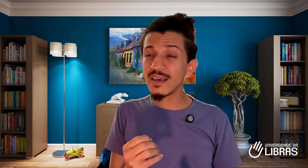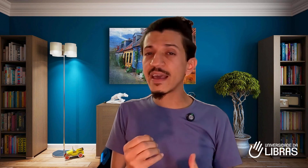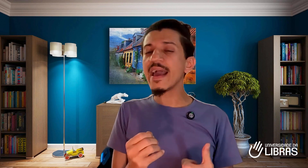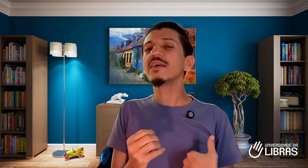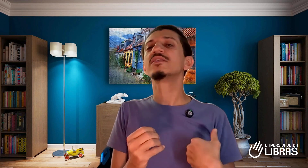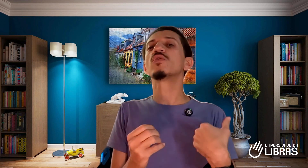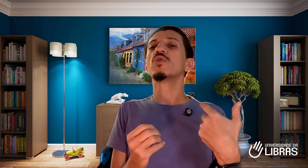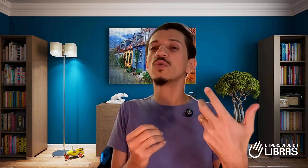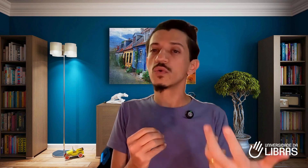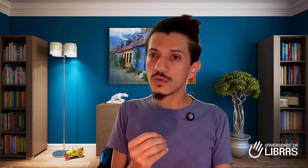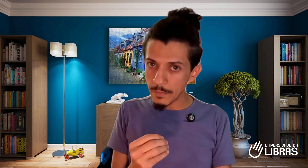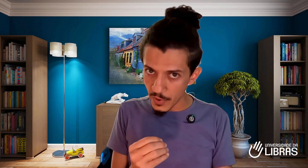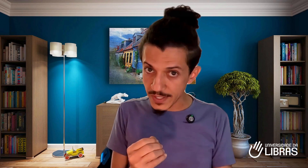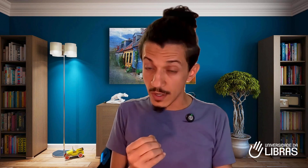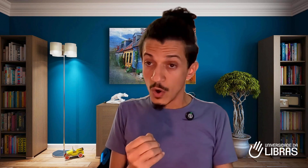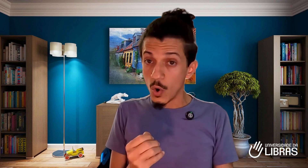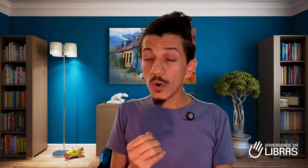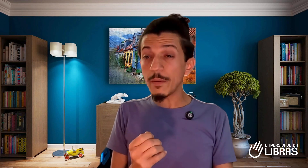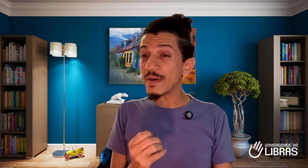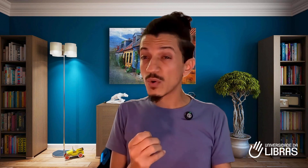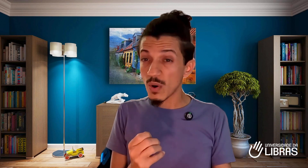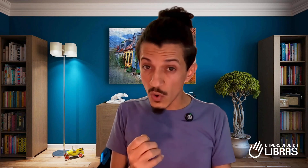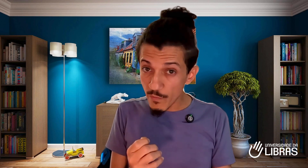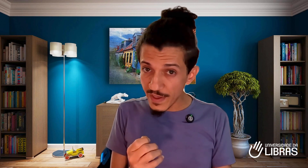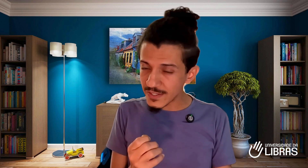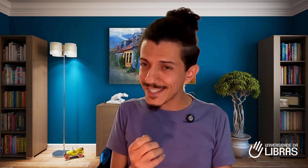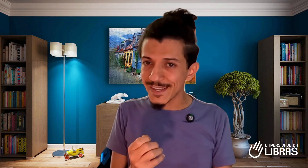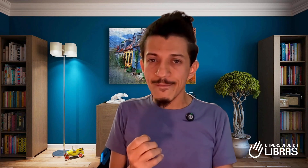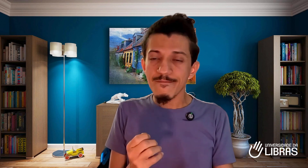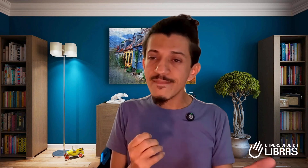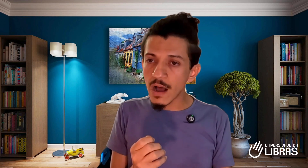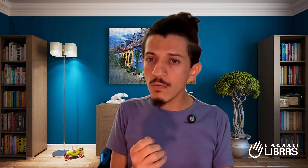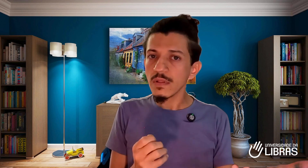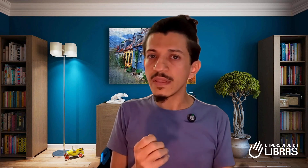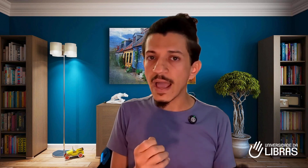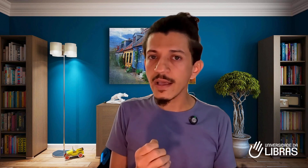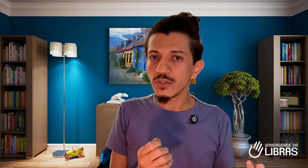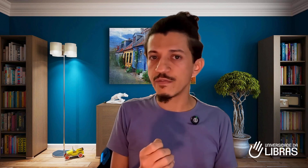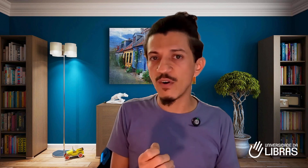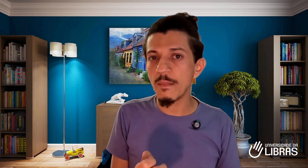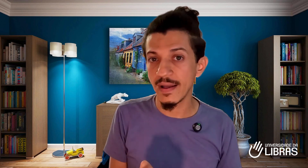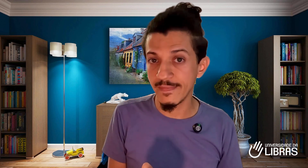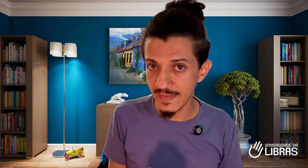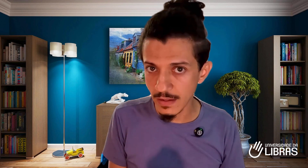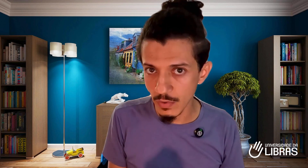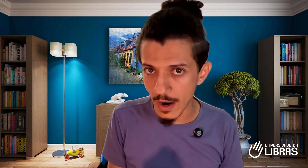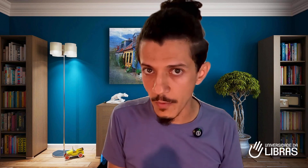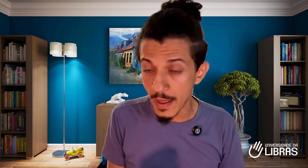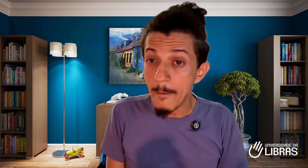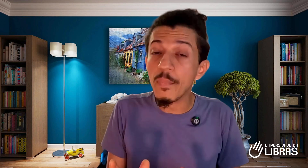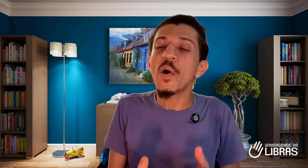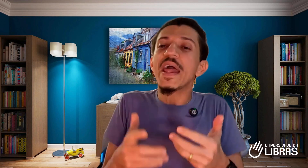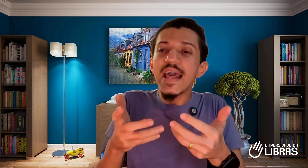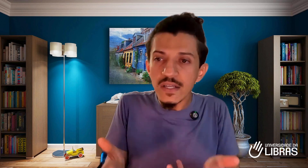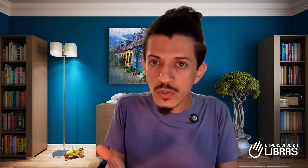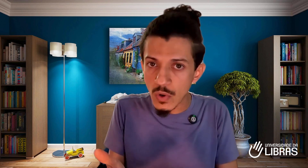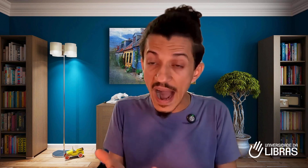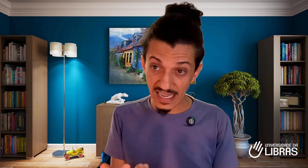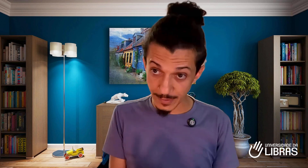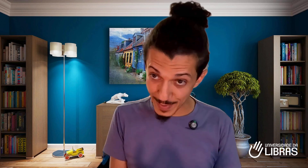quem se tornou surdo depois, ou que pessoas ouvintes não têm de forma natural. Por isso, as